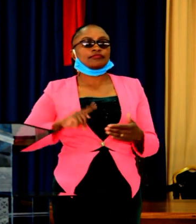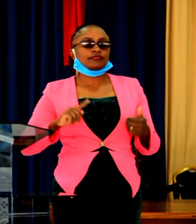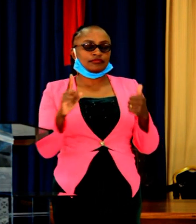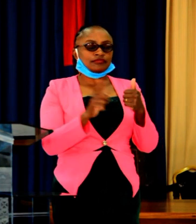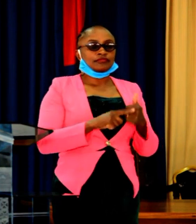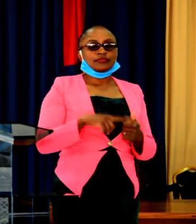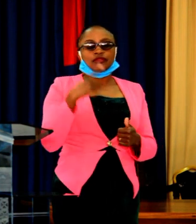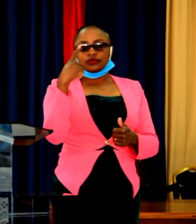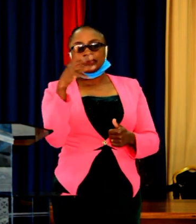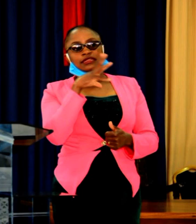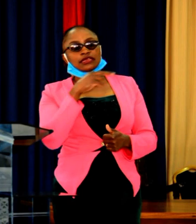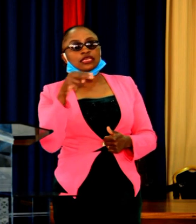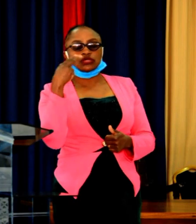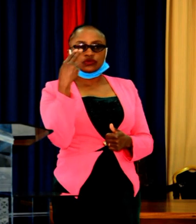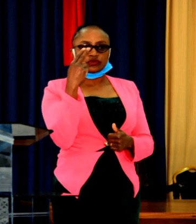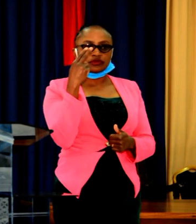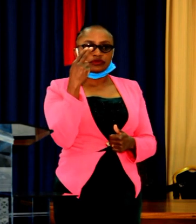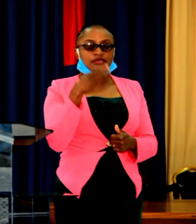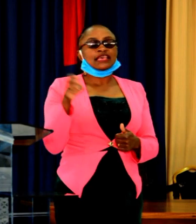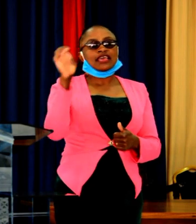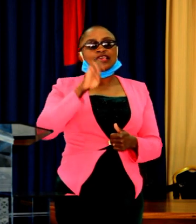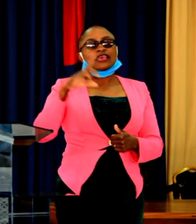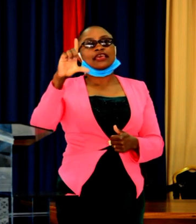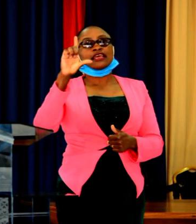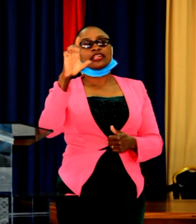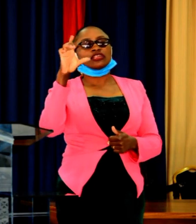verse 1 and 2 first. Elisha akasema,